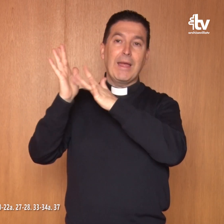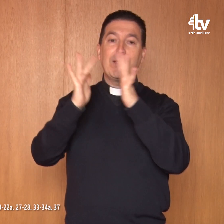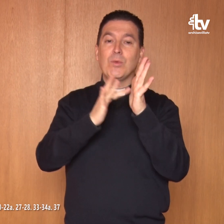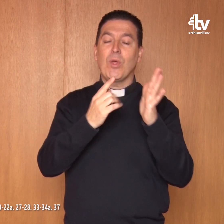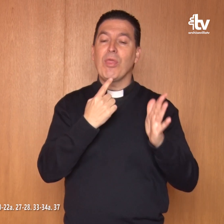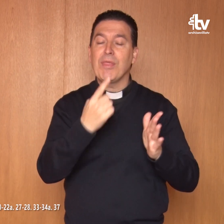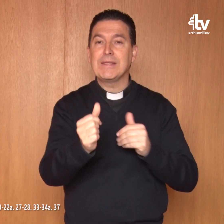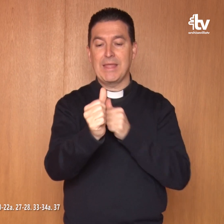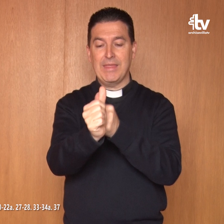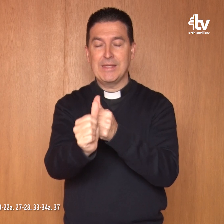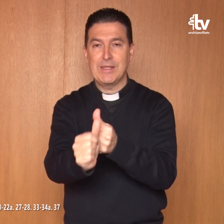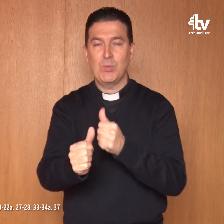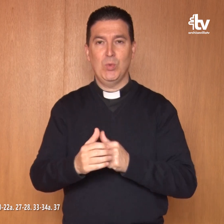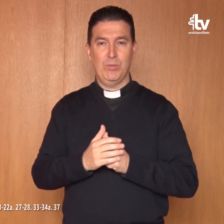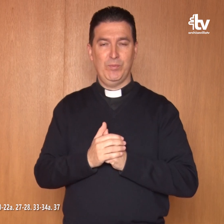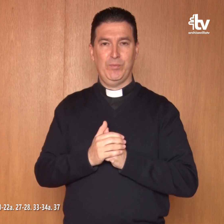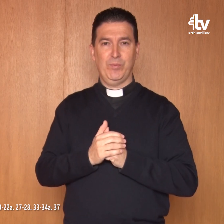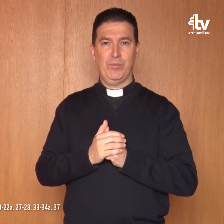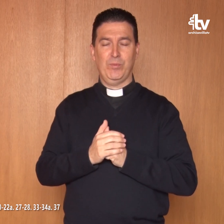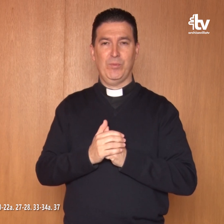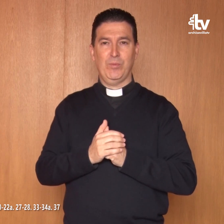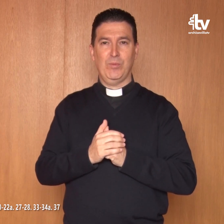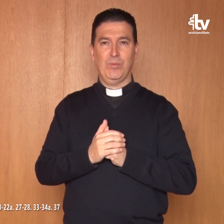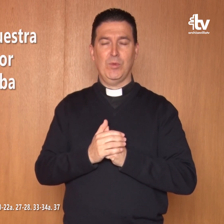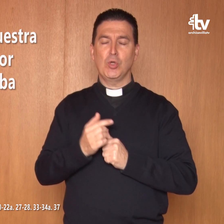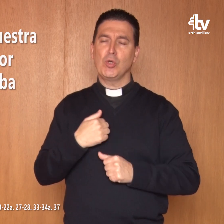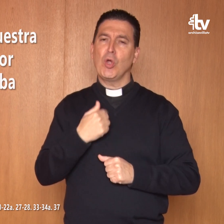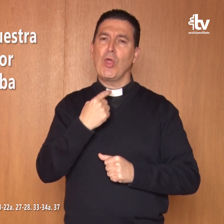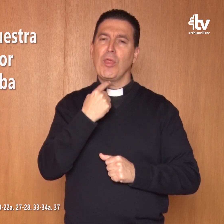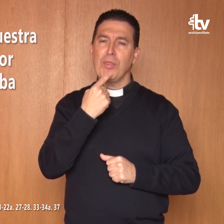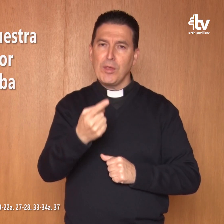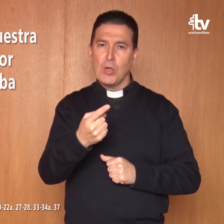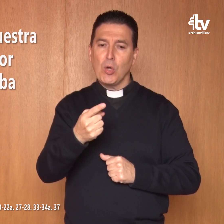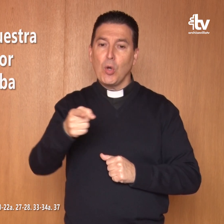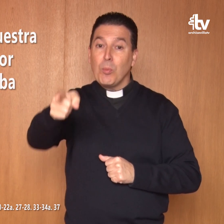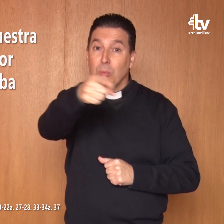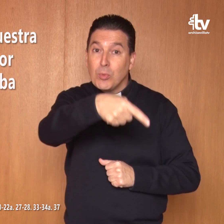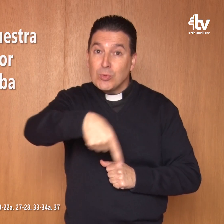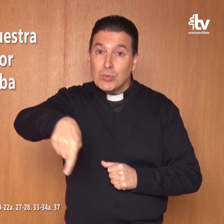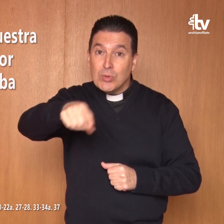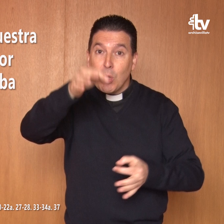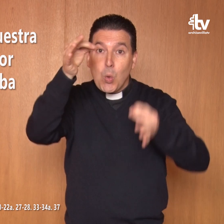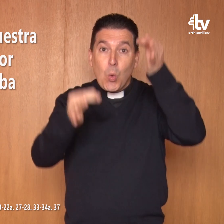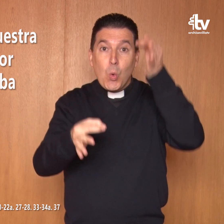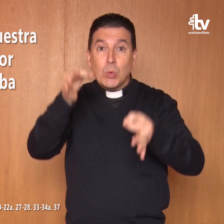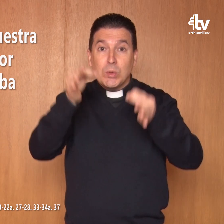Jesús a sus discípulos Os digo que si vuestra justicia